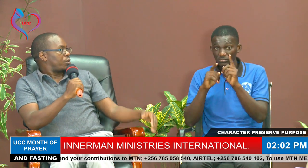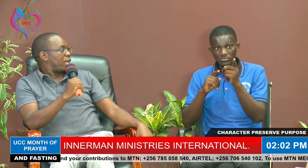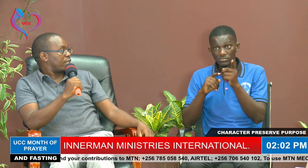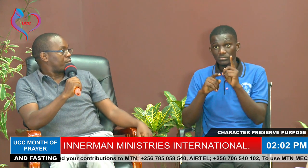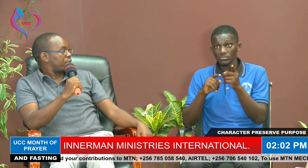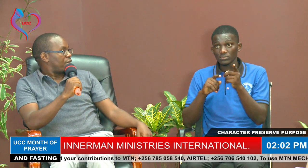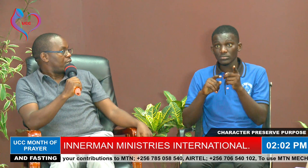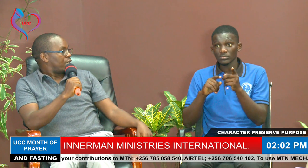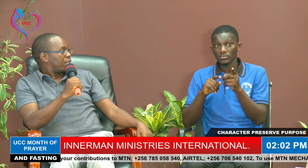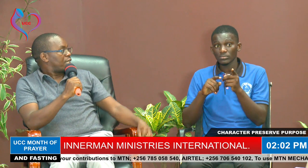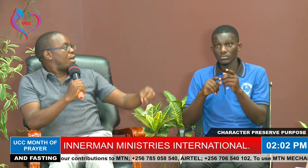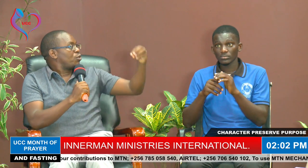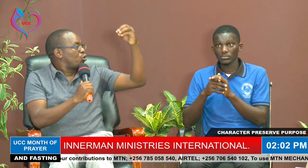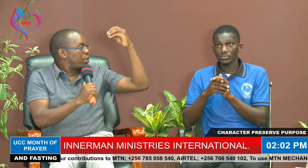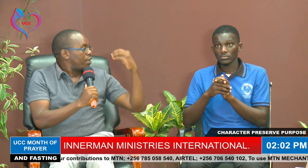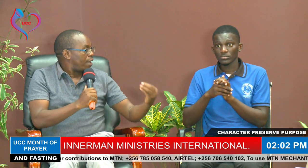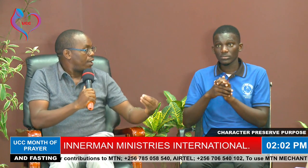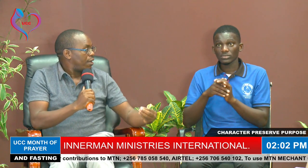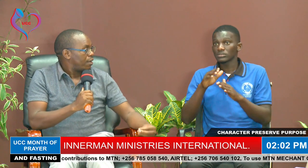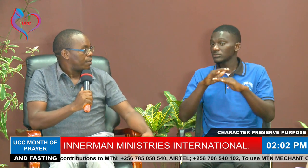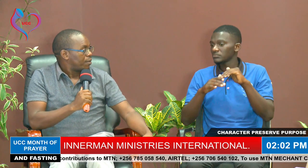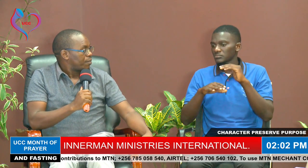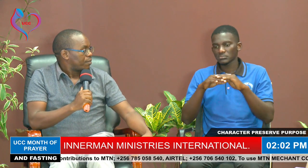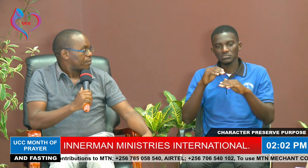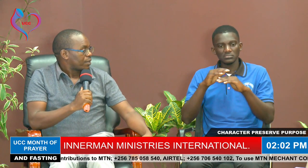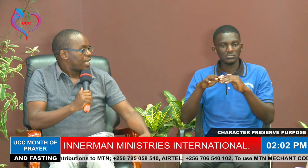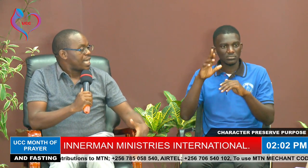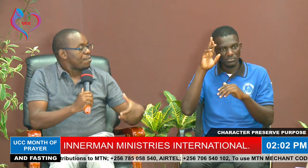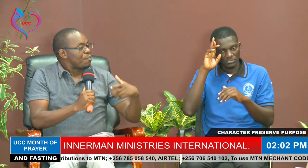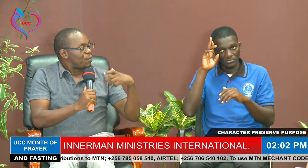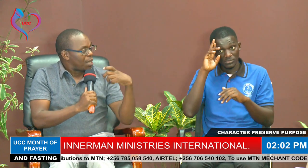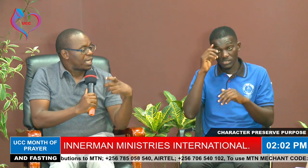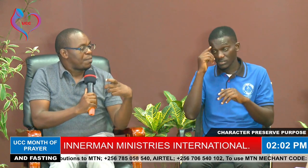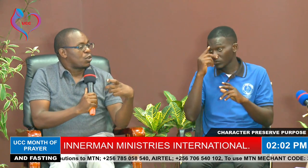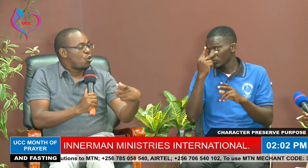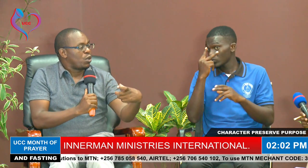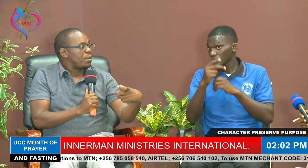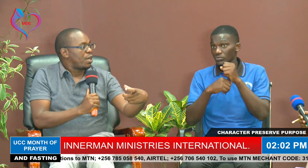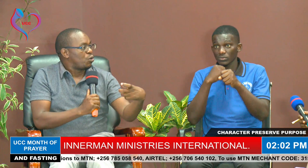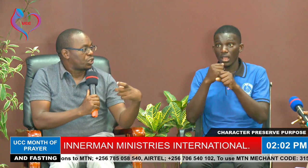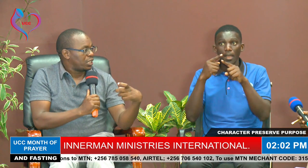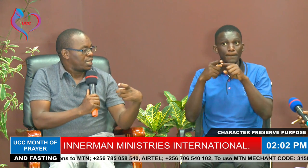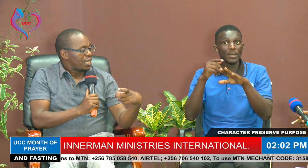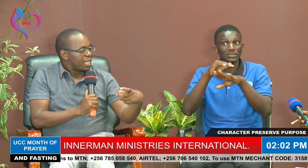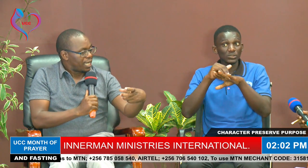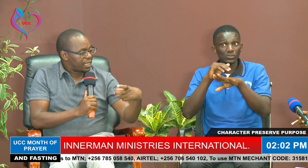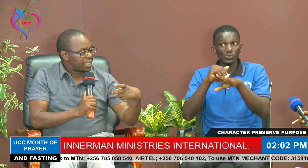na akasibisa te ya mujukira emyaka na ye ngabe gambye kole bela kochi